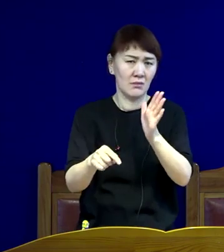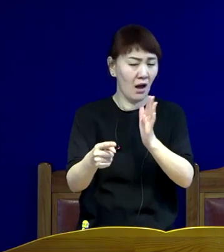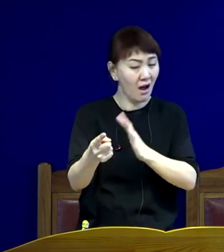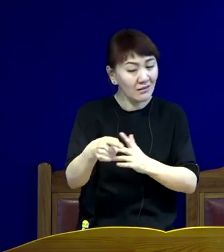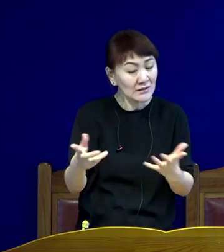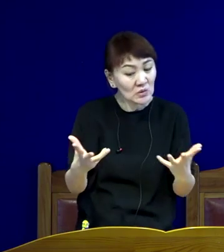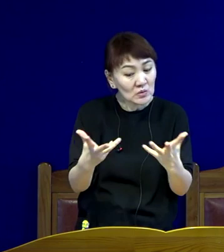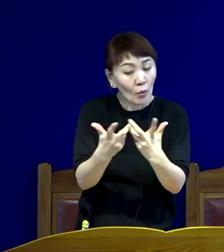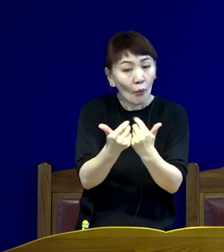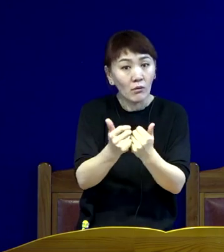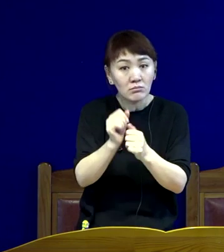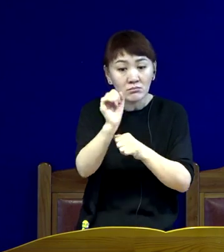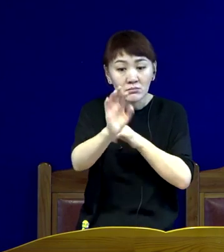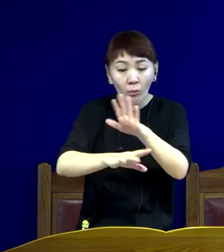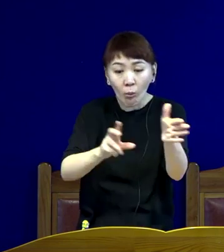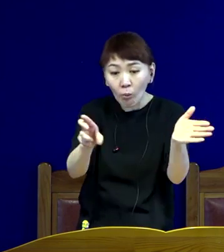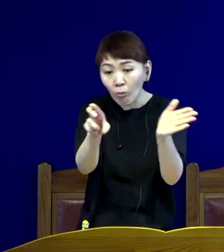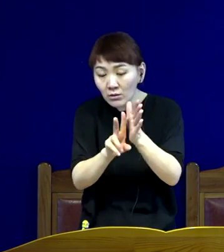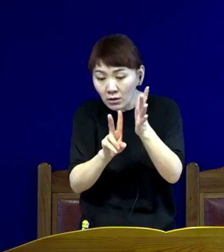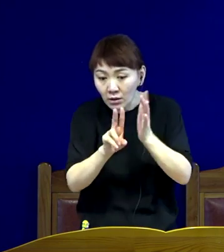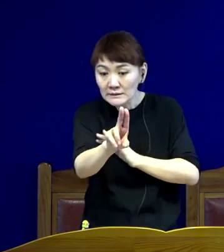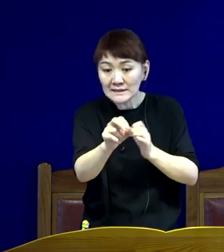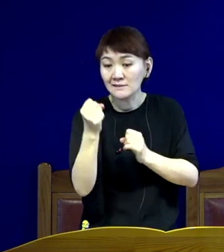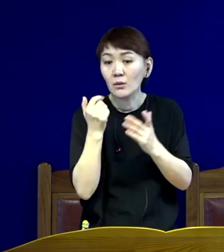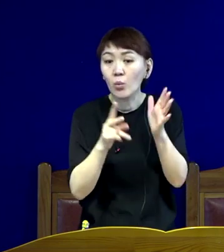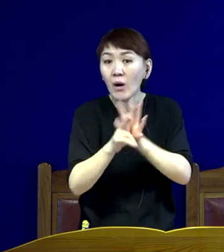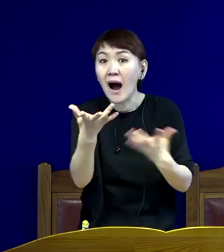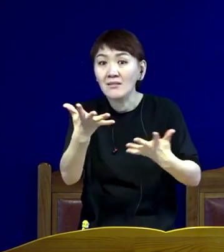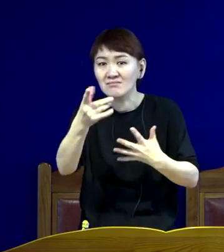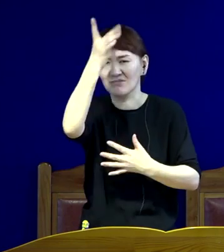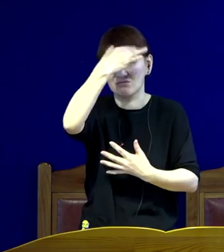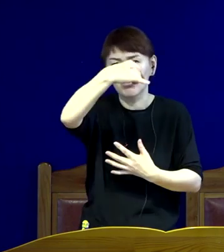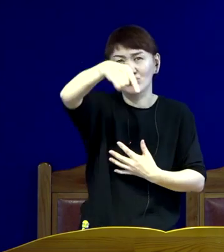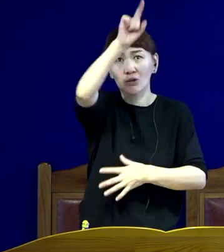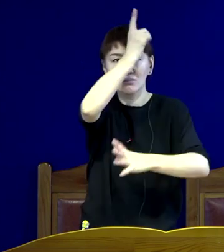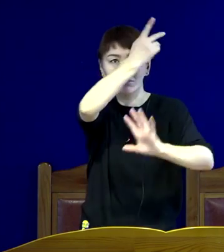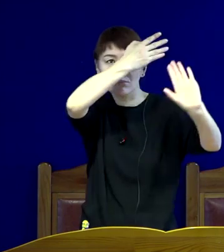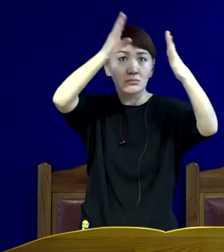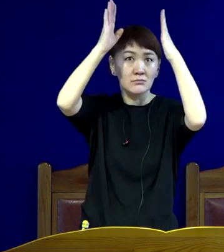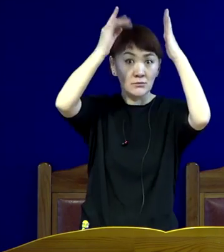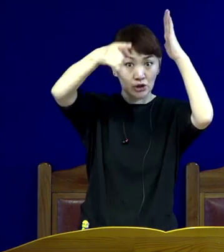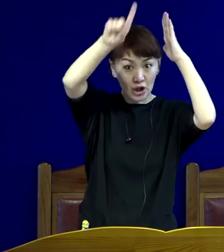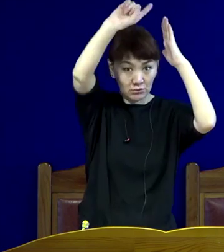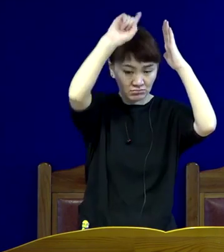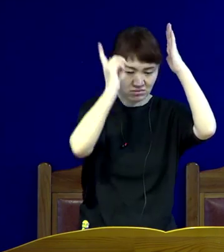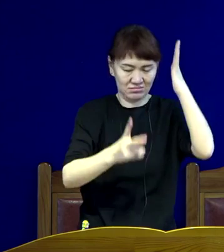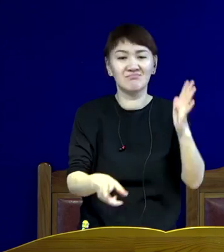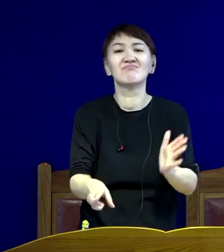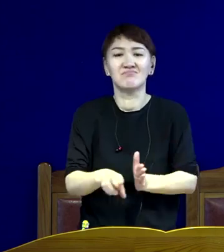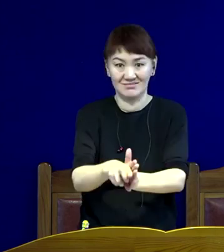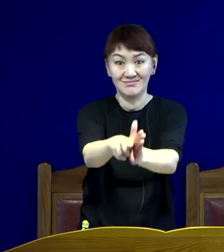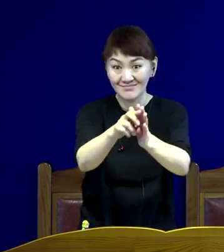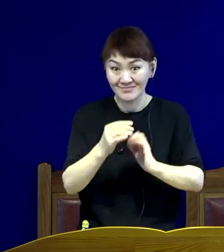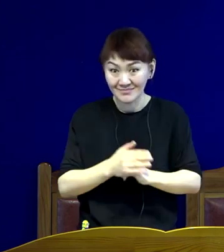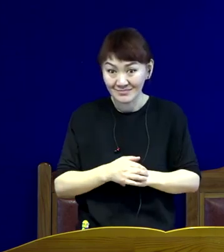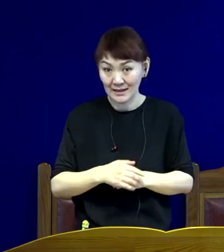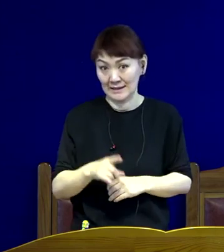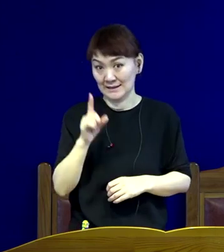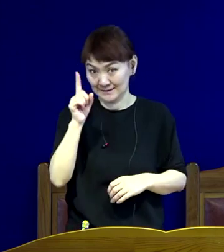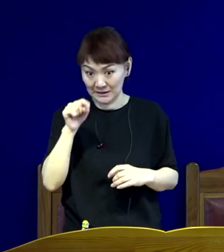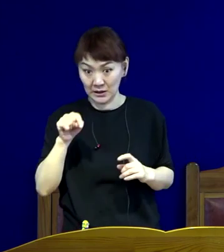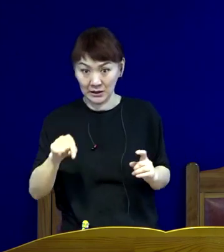нь ийм учраас л чухал байгаа юм. Яагаад гэвэл эхнэр нөхөр бол түрүүн жигсэн хэлсэн биенийхээ дутуу дулмыг